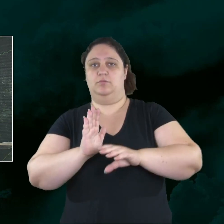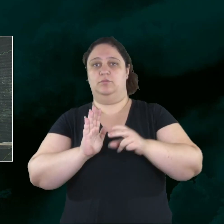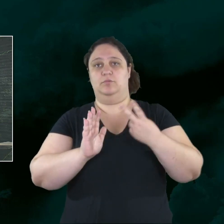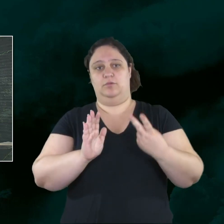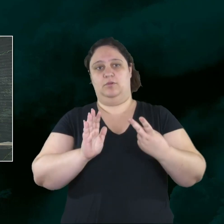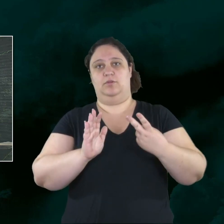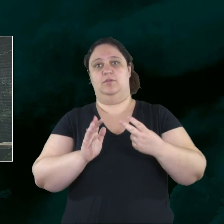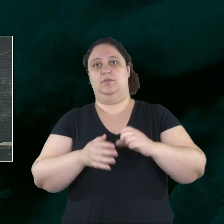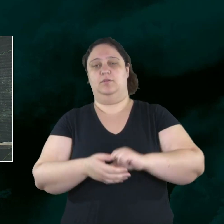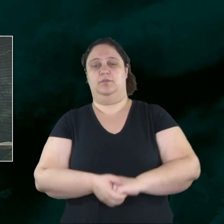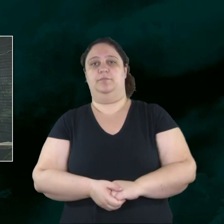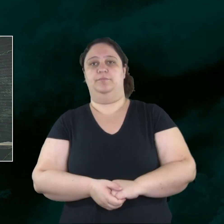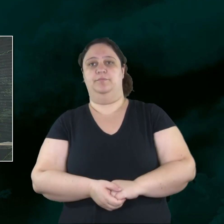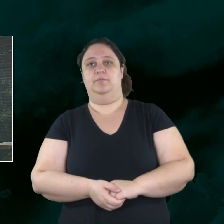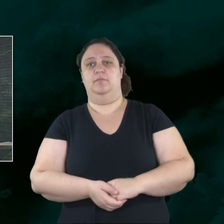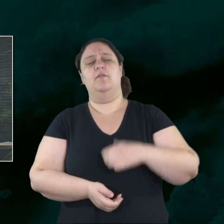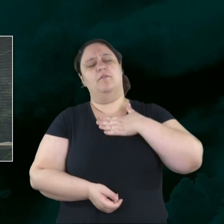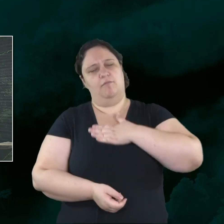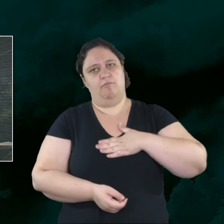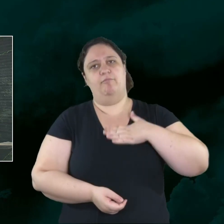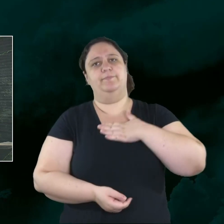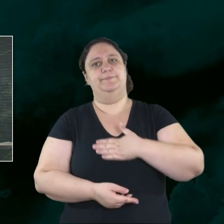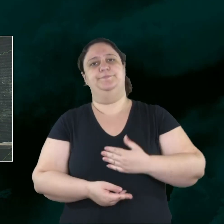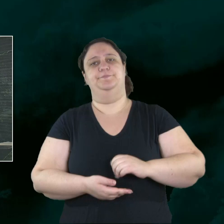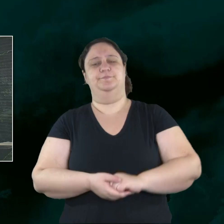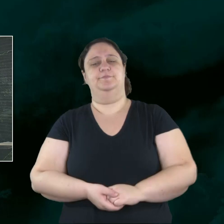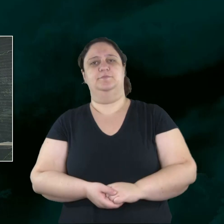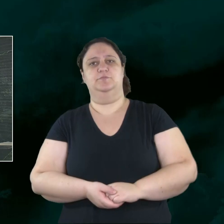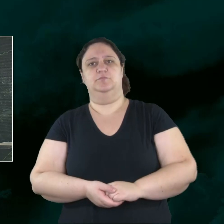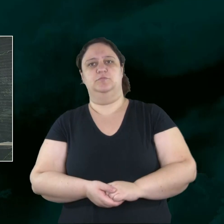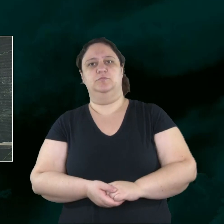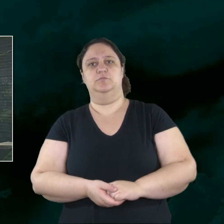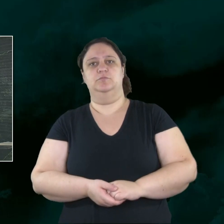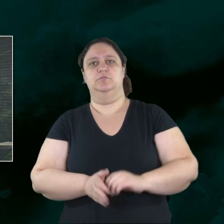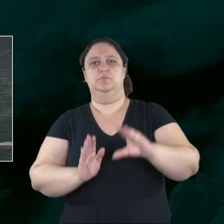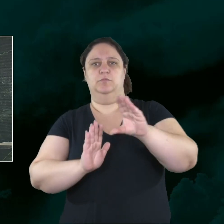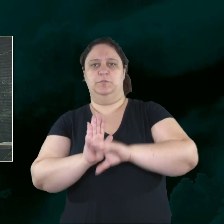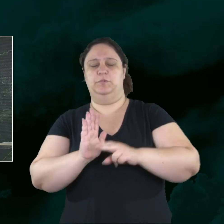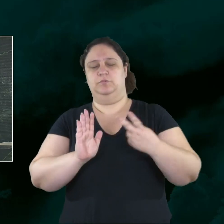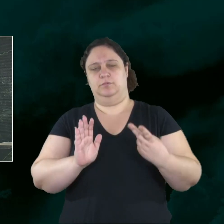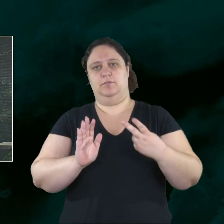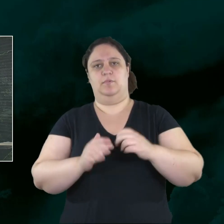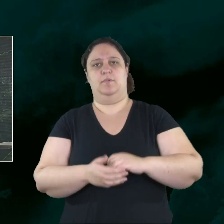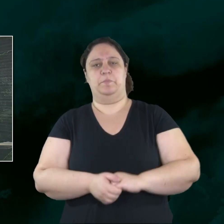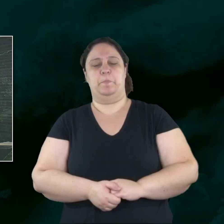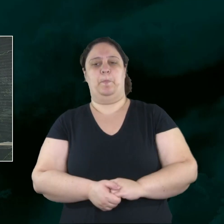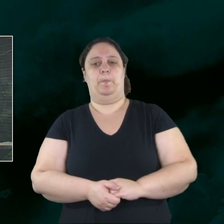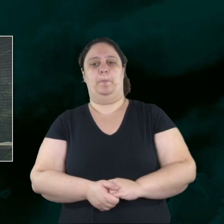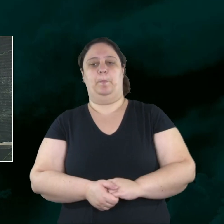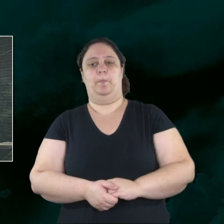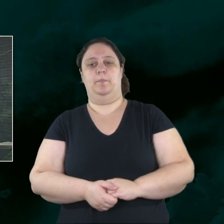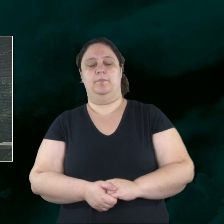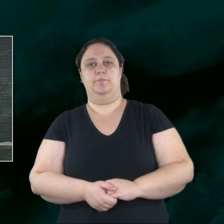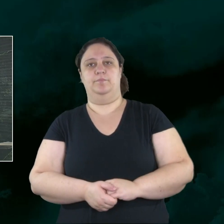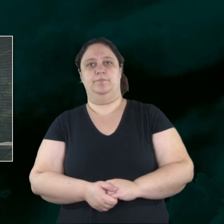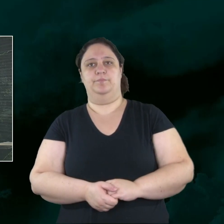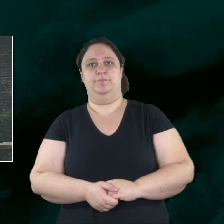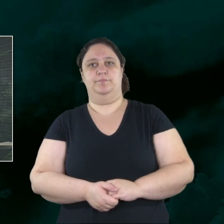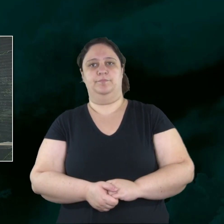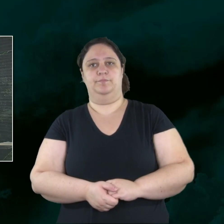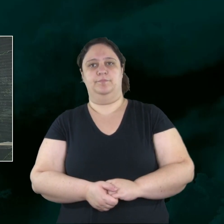2. Eu gosto muito dos Salmos 2. Eu vou dizer para